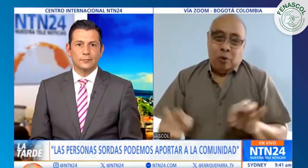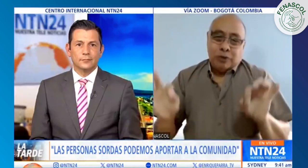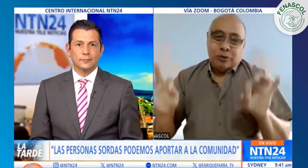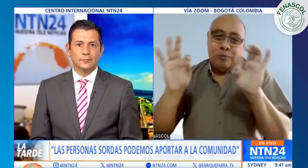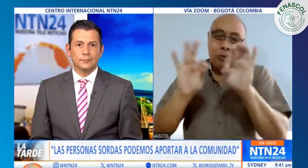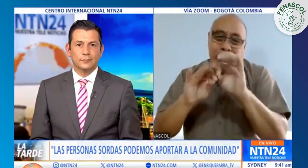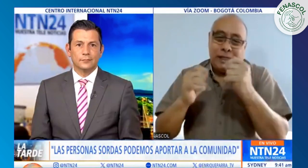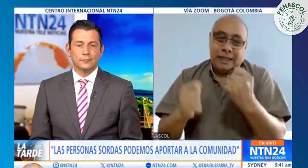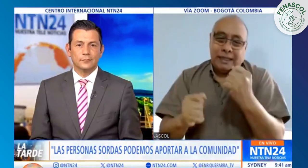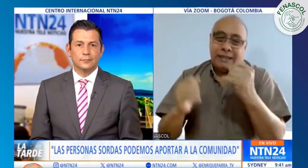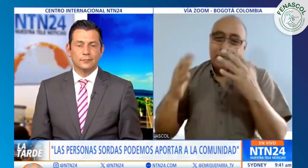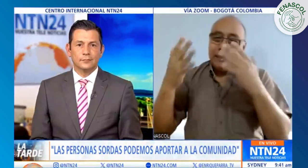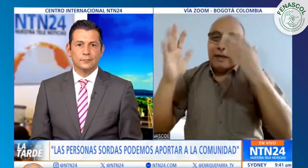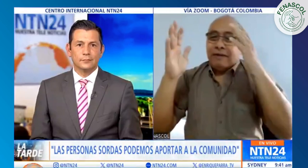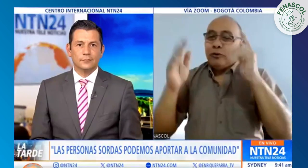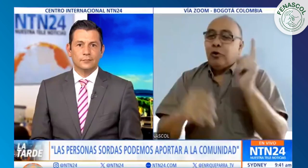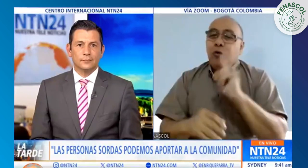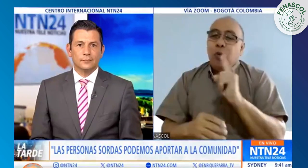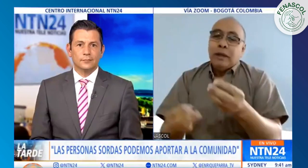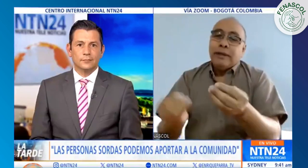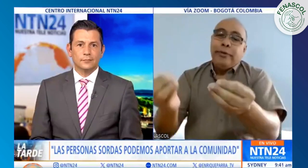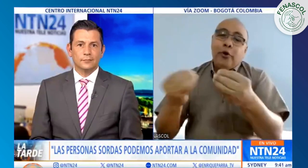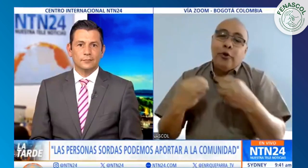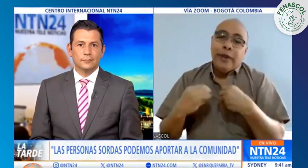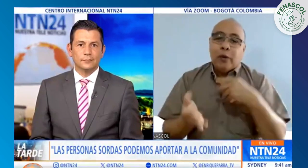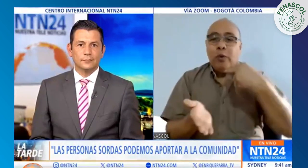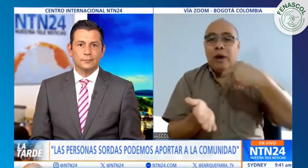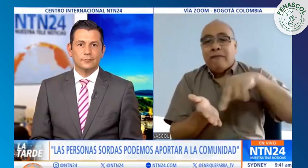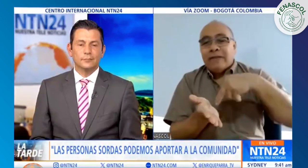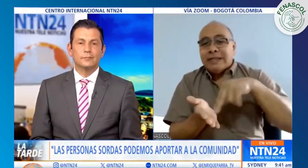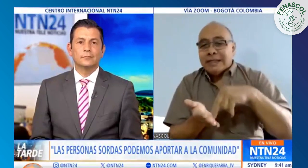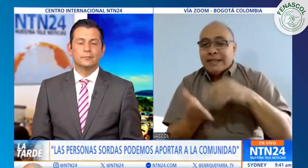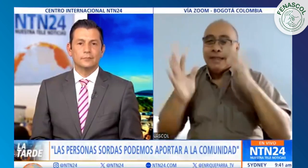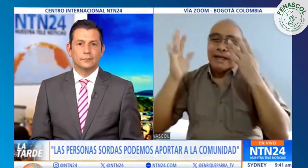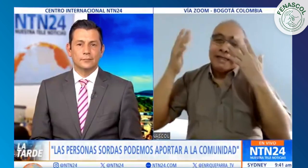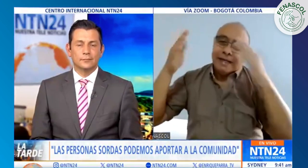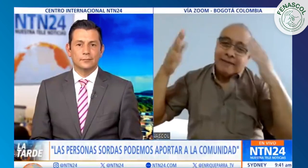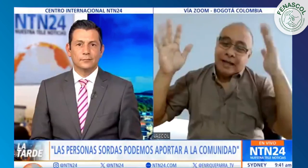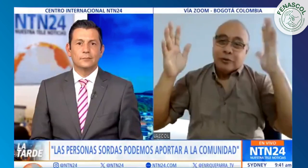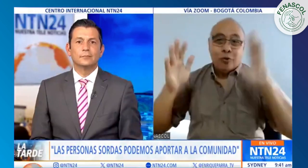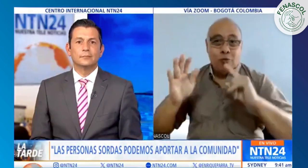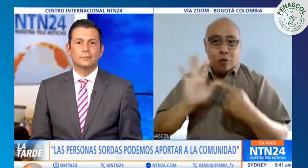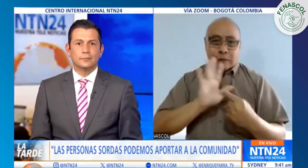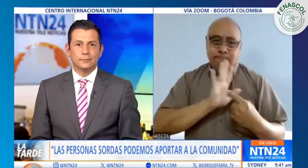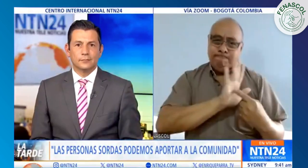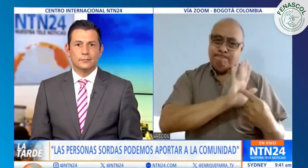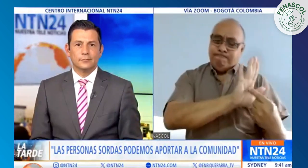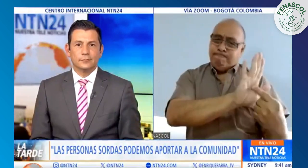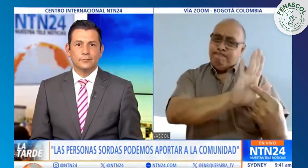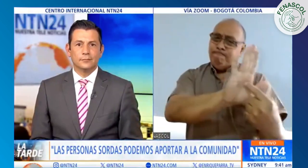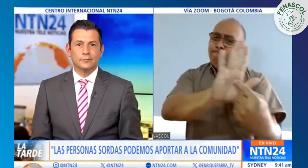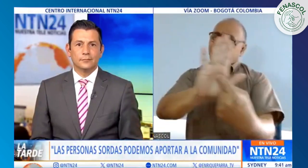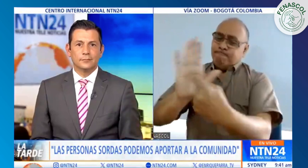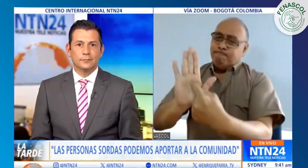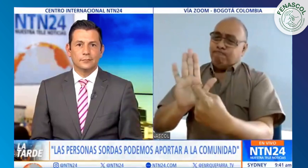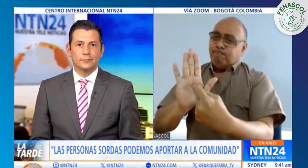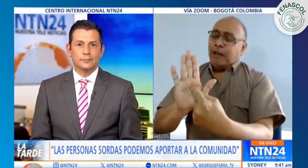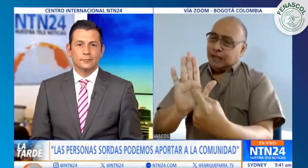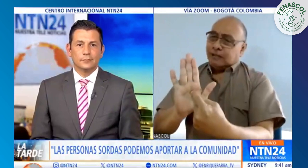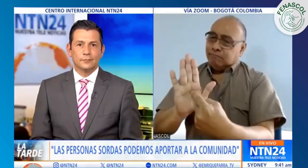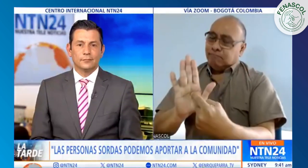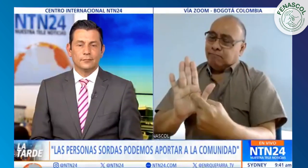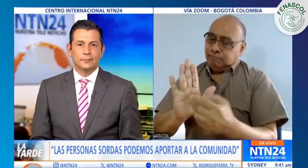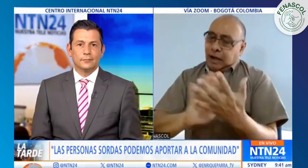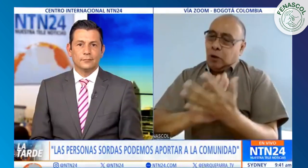nuestro país. Entonces, por eso es tan importante esta celebración. No es una fiestica, no es una celebración. En